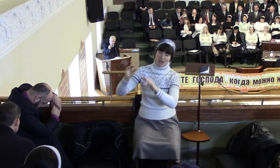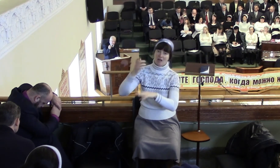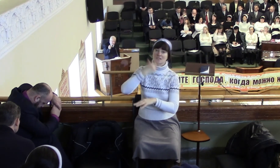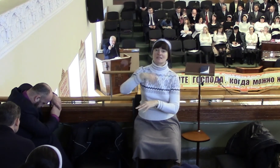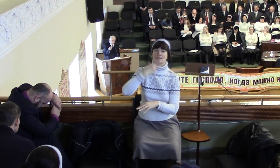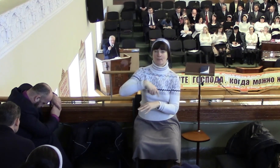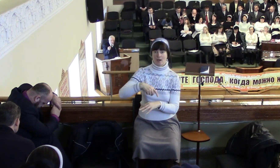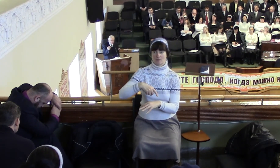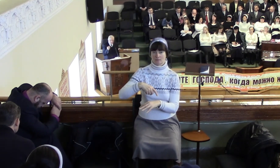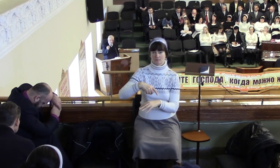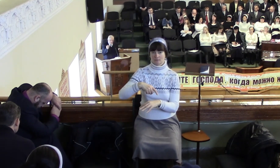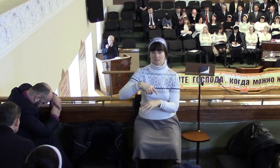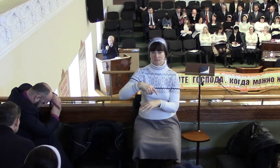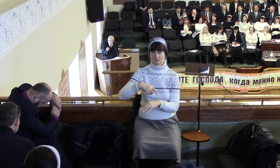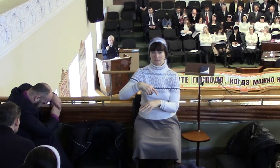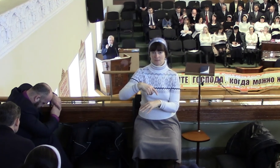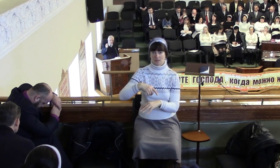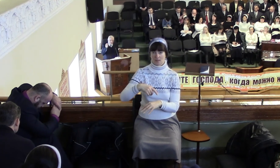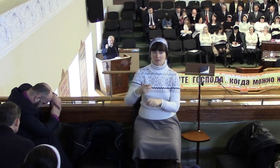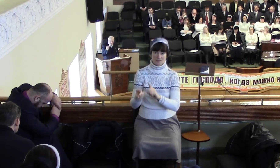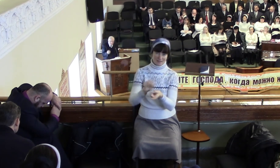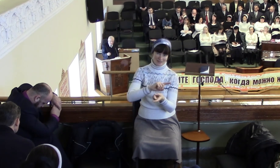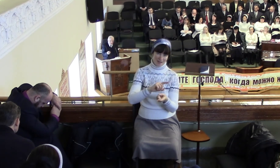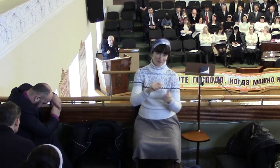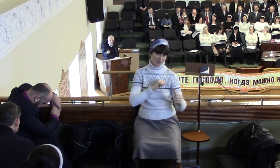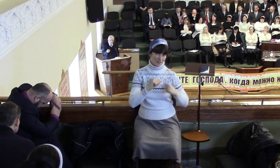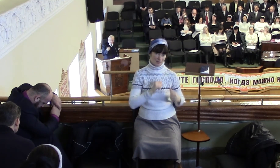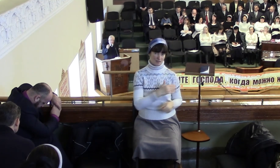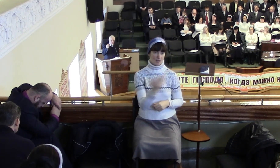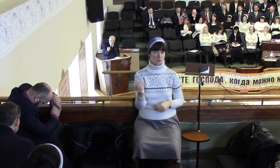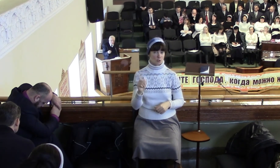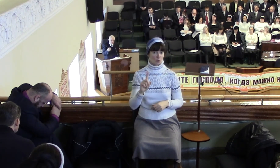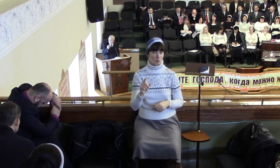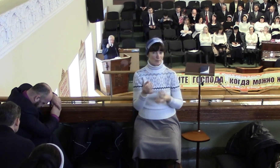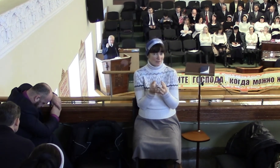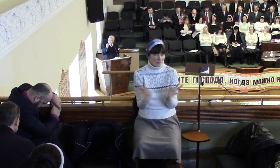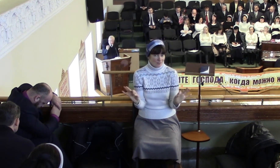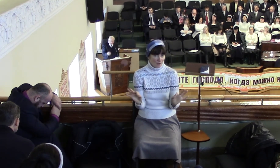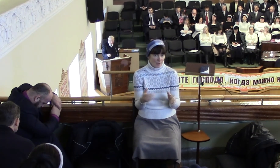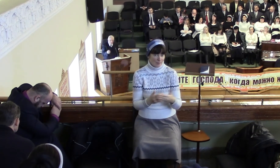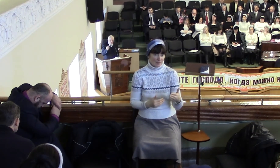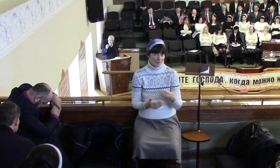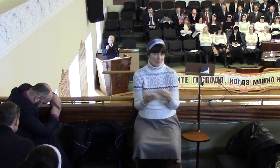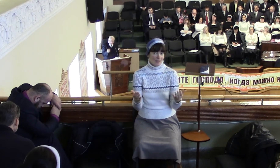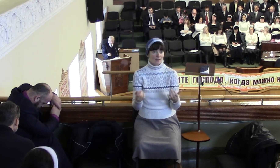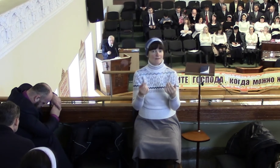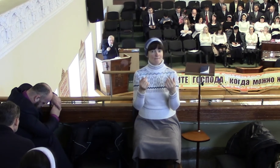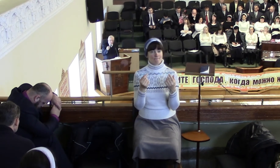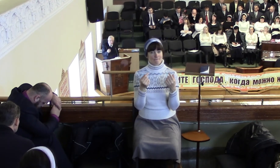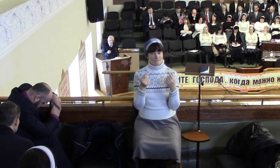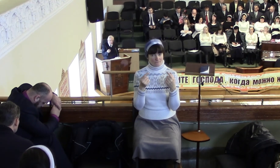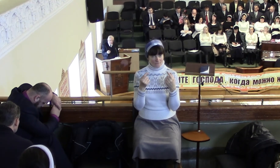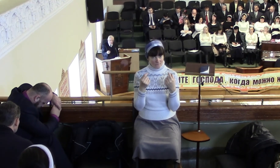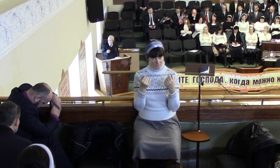внимание, отдал себя самого за грехи наши, чтобы избавить нас от настоящего